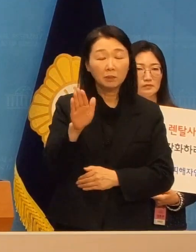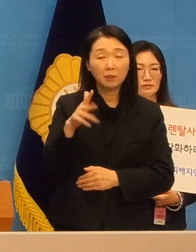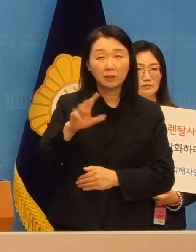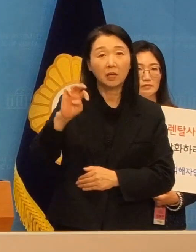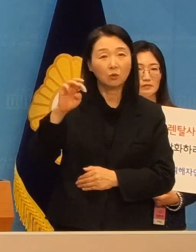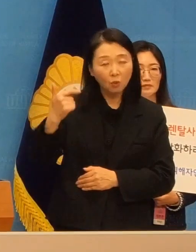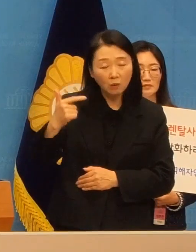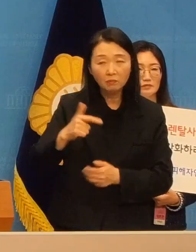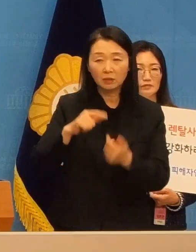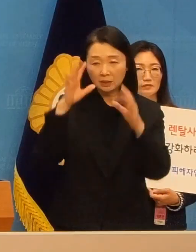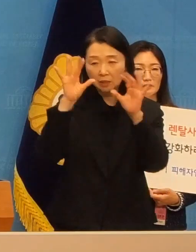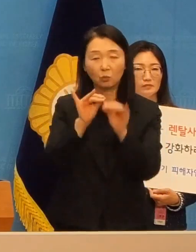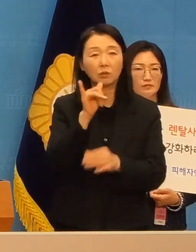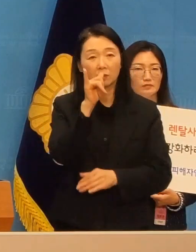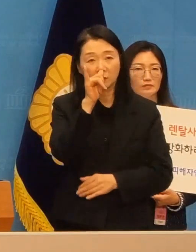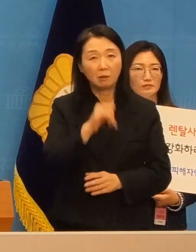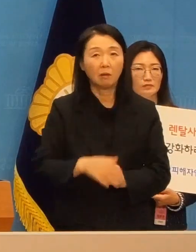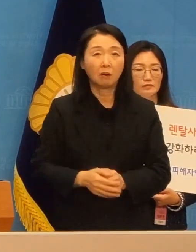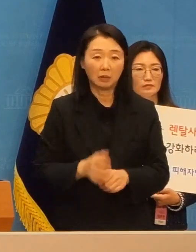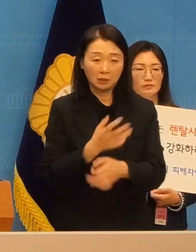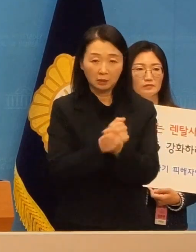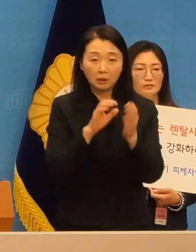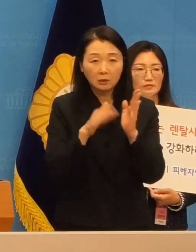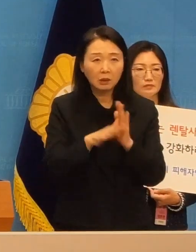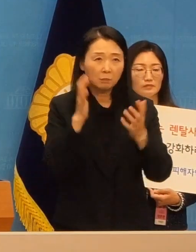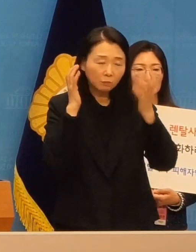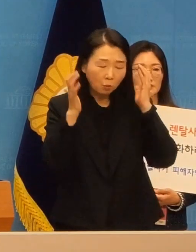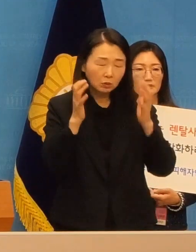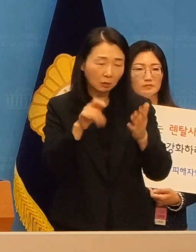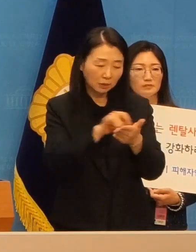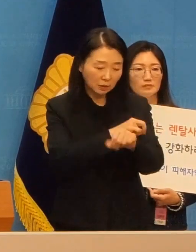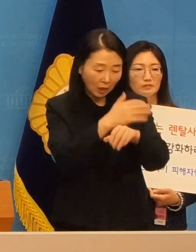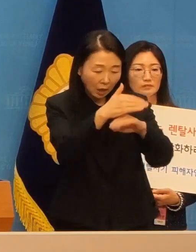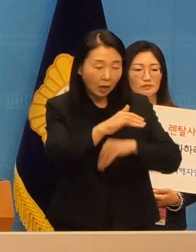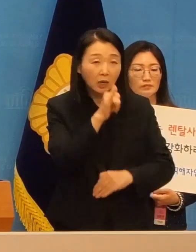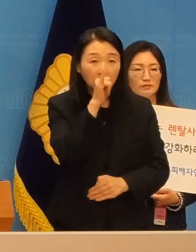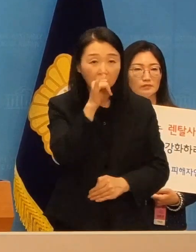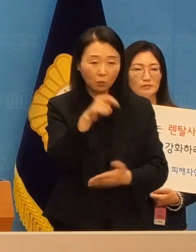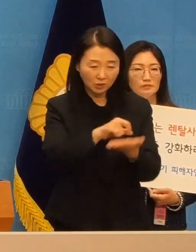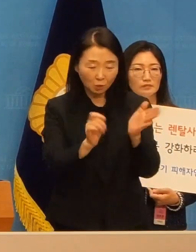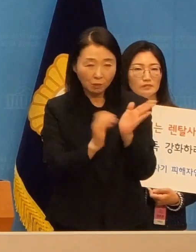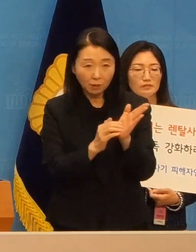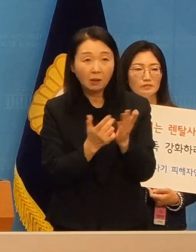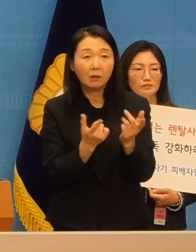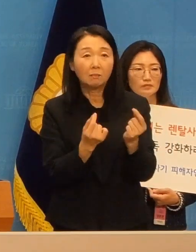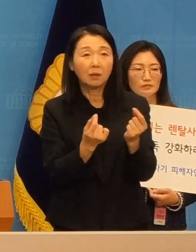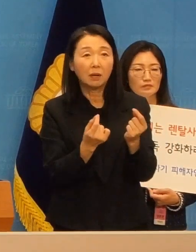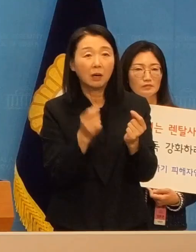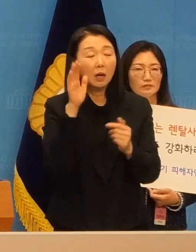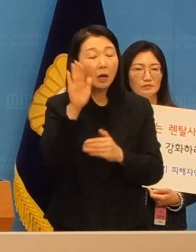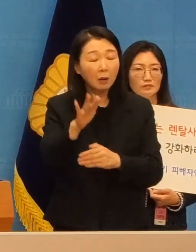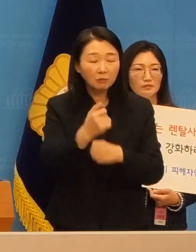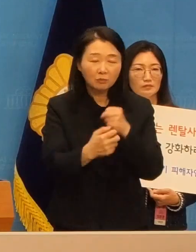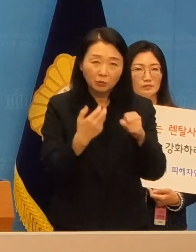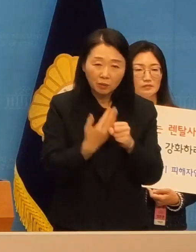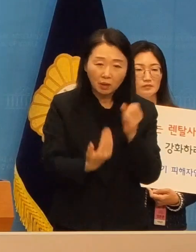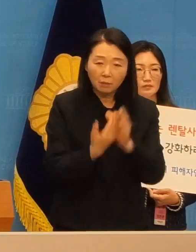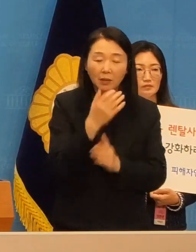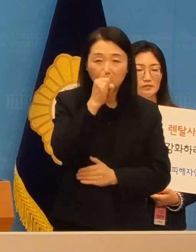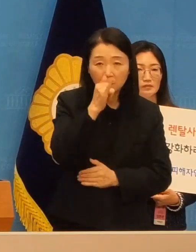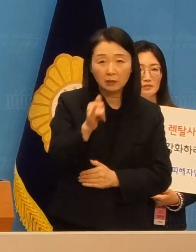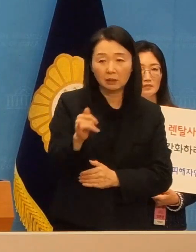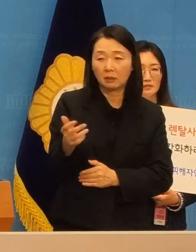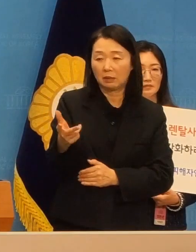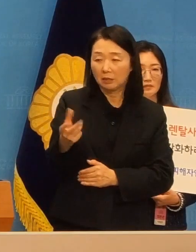사건 동의입니다. 계약 당시 복잡한 특약문구 한 번에 서명했다는 이유로 향후 수년간 발생할 렌탈료